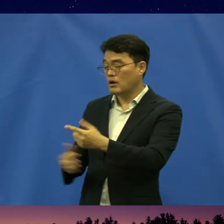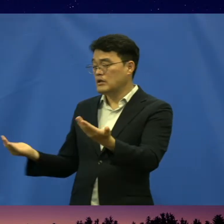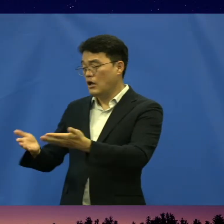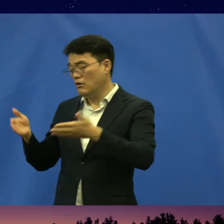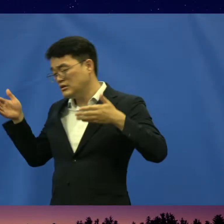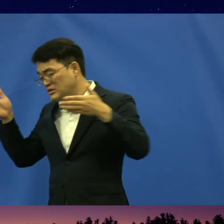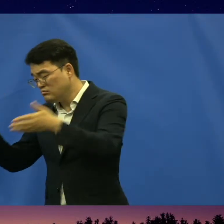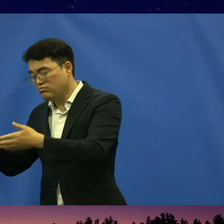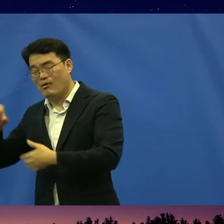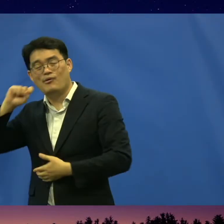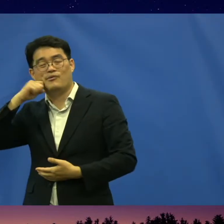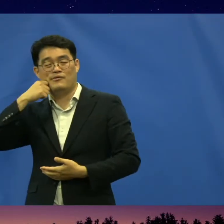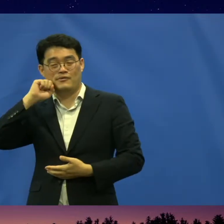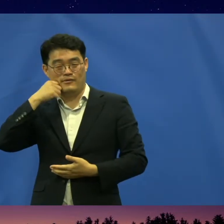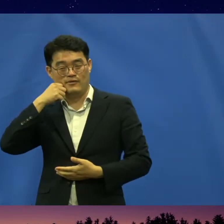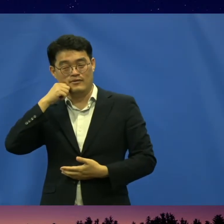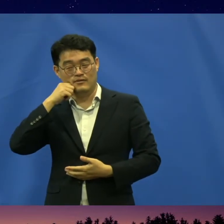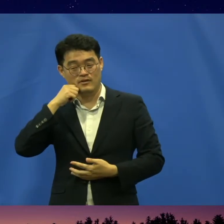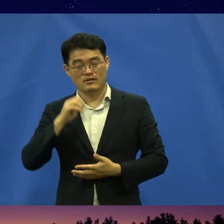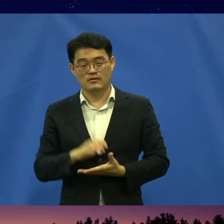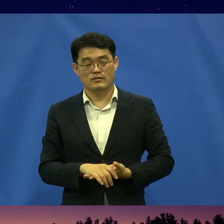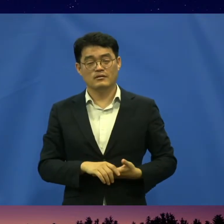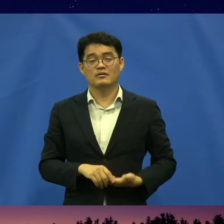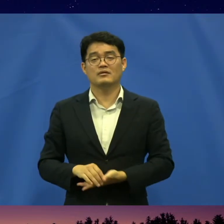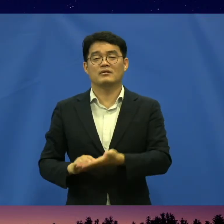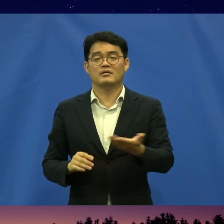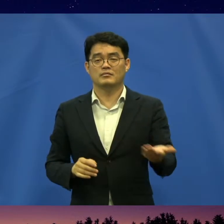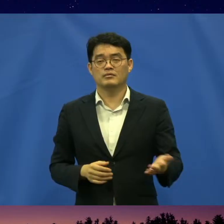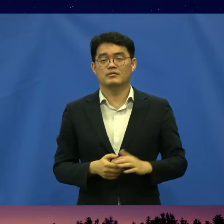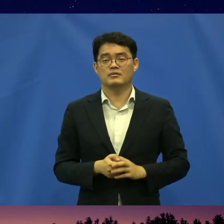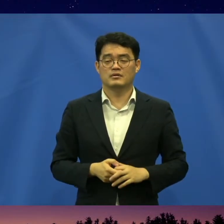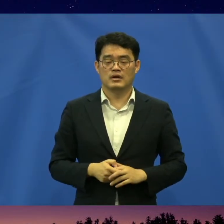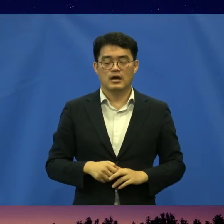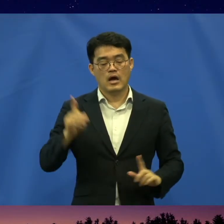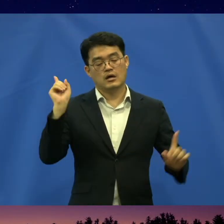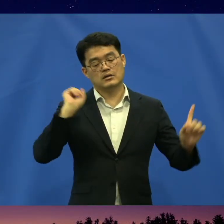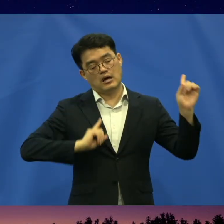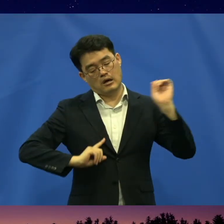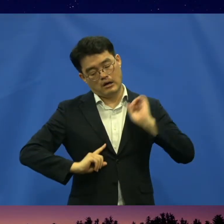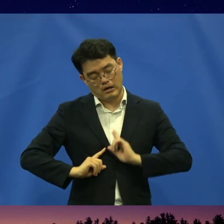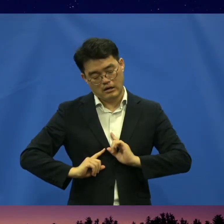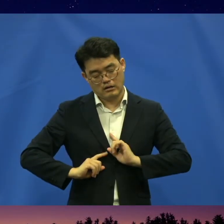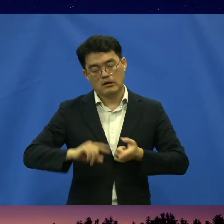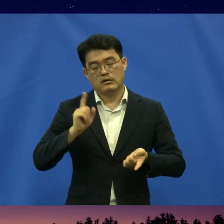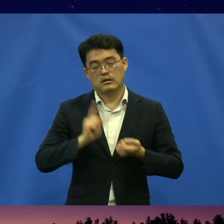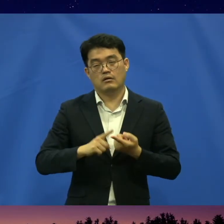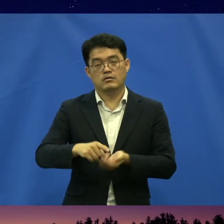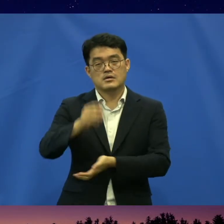여러분 상처받으면 여러분 그 상처받은 영혼으로 설교를 하면 설교도 힘들어요. 여러분.